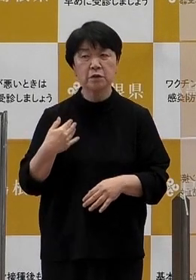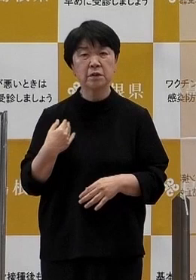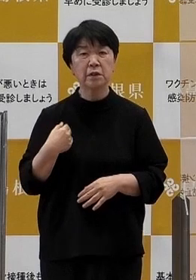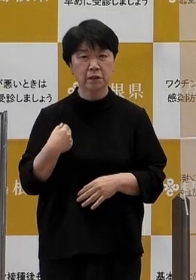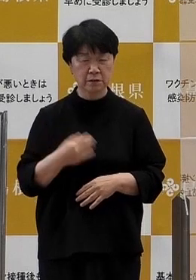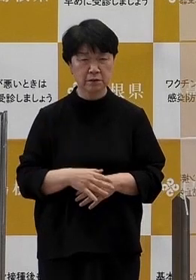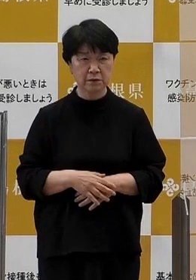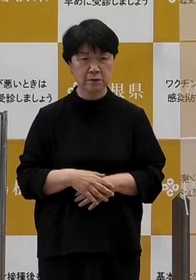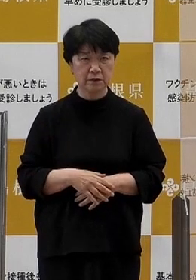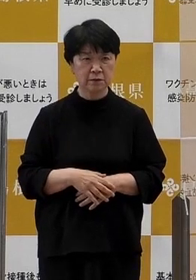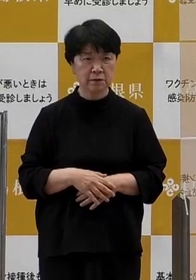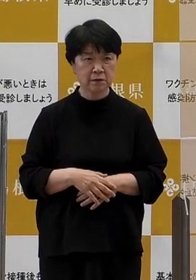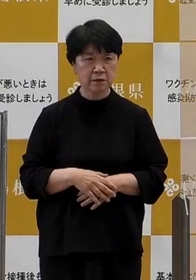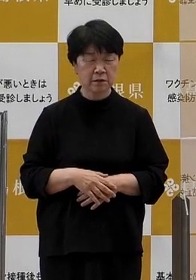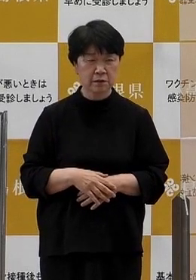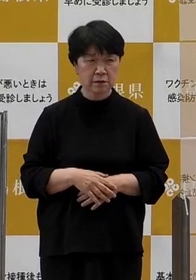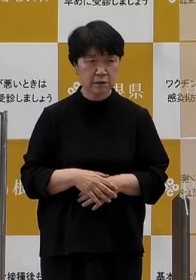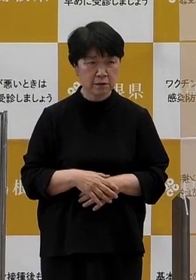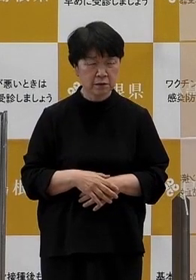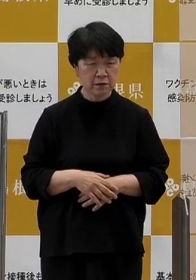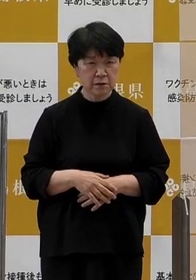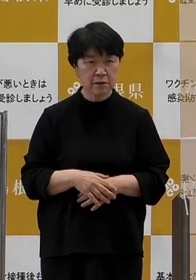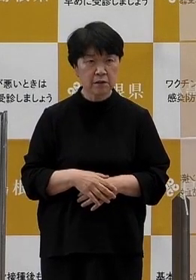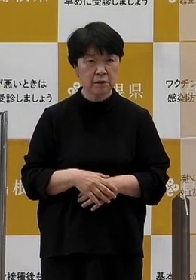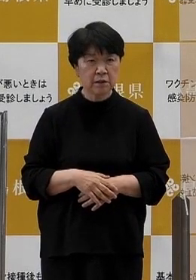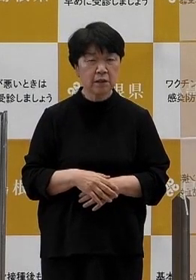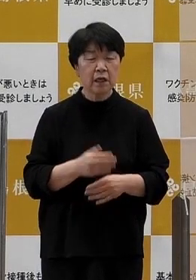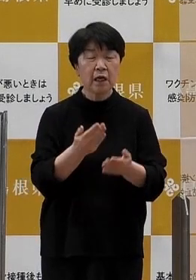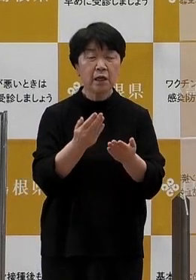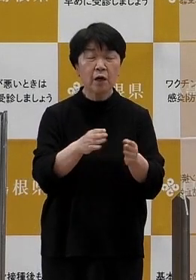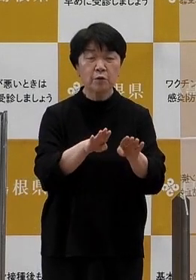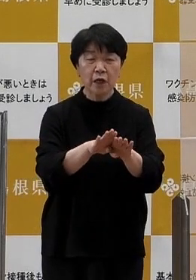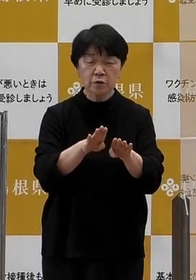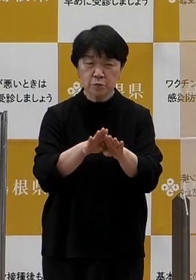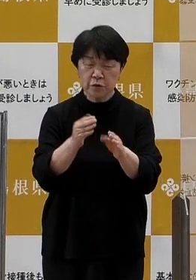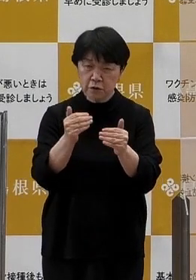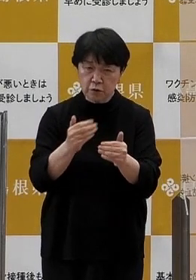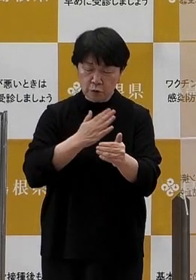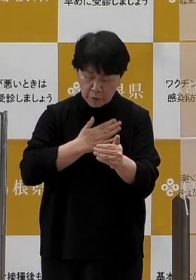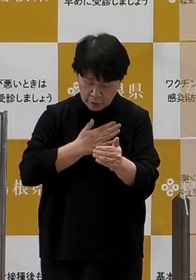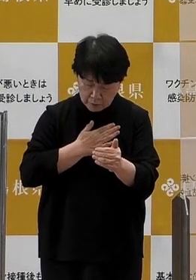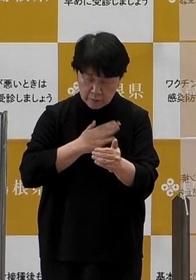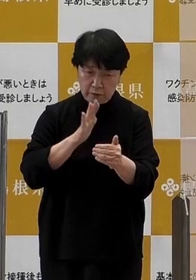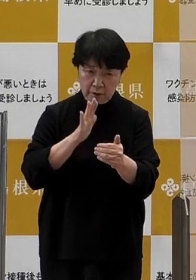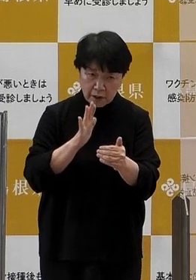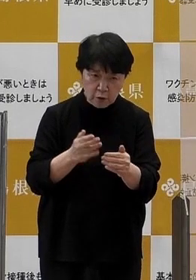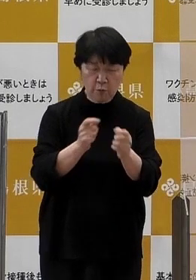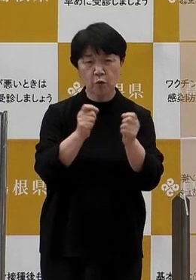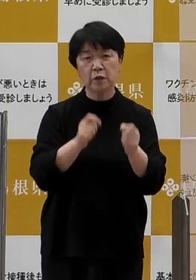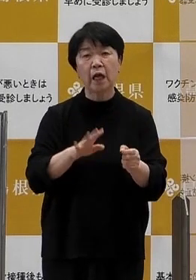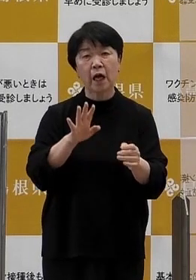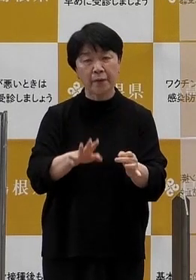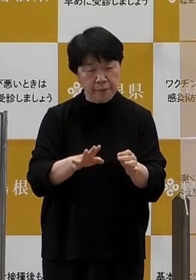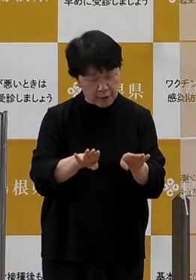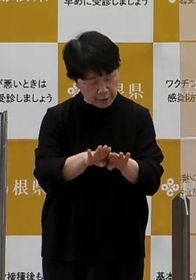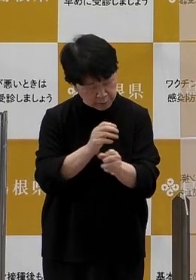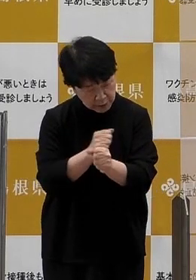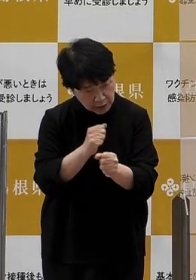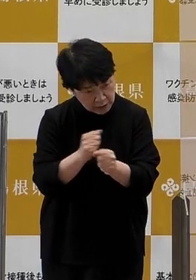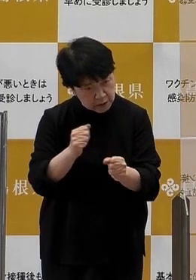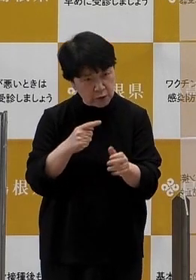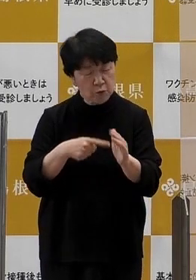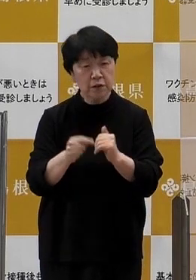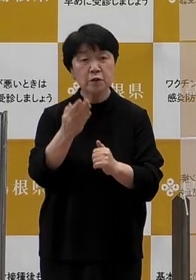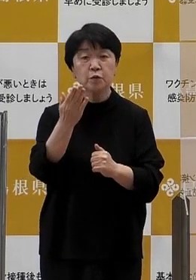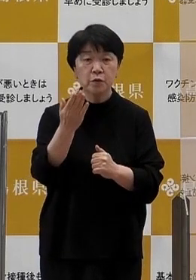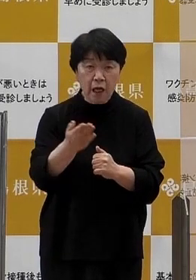で、あのやる必要はあると分かっているけど、いろんな問題があってできないと思われているかもしれない、まあ、それはいろんなあの